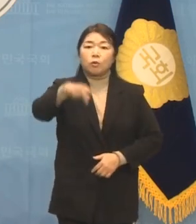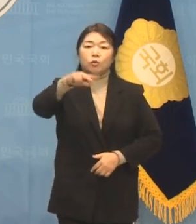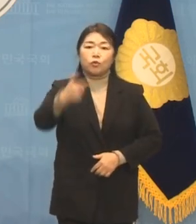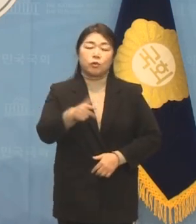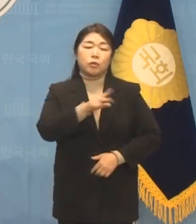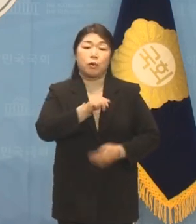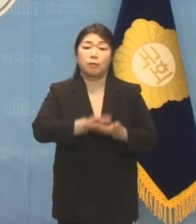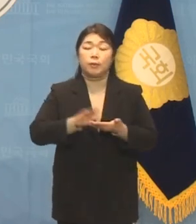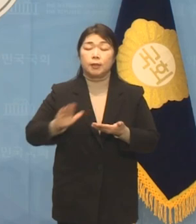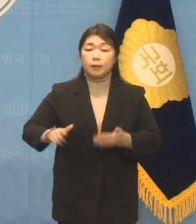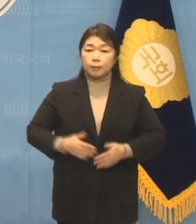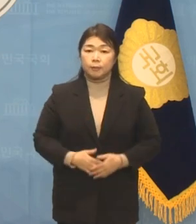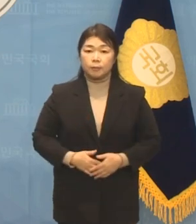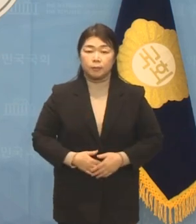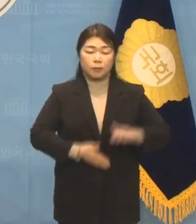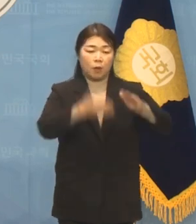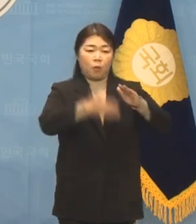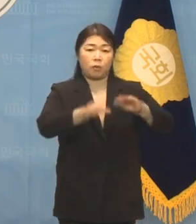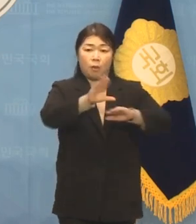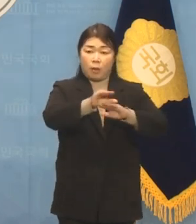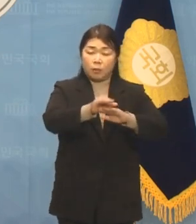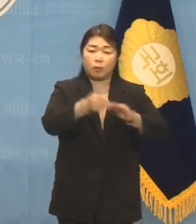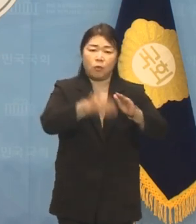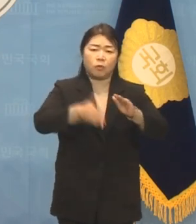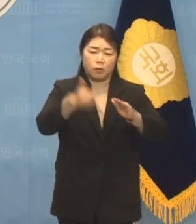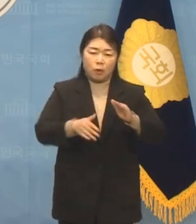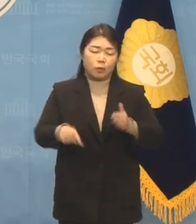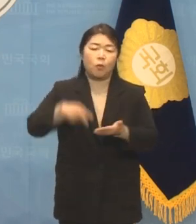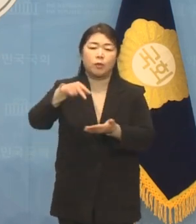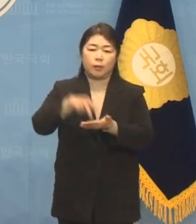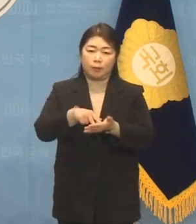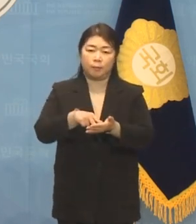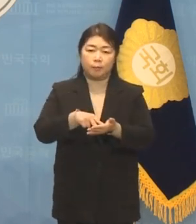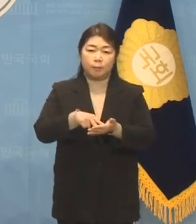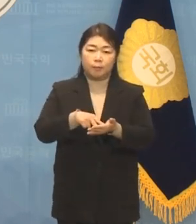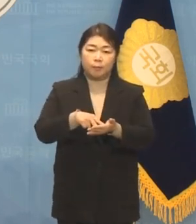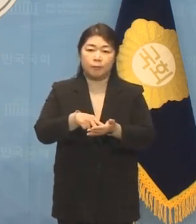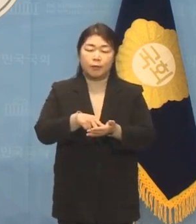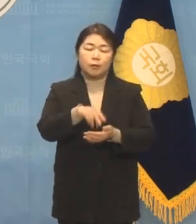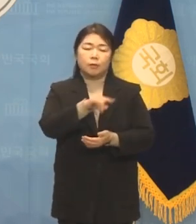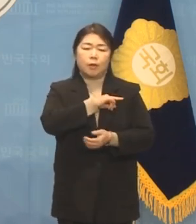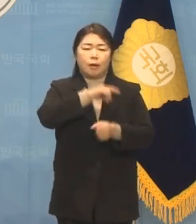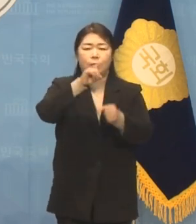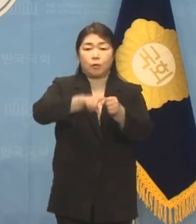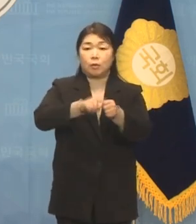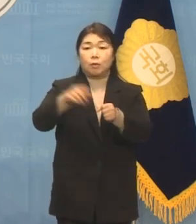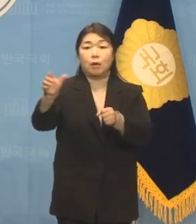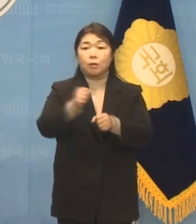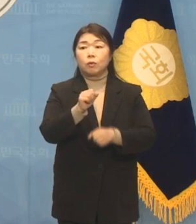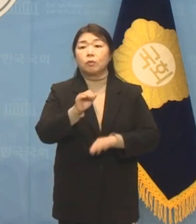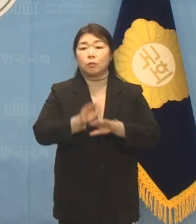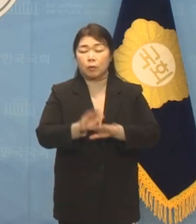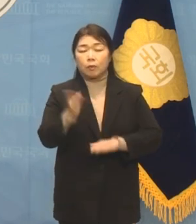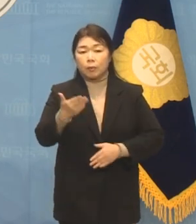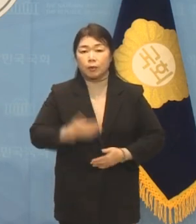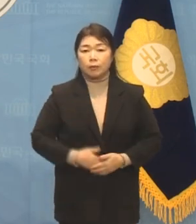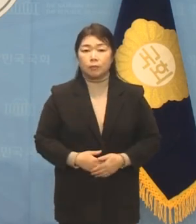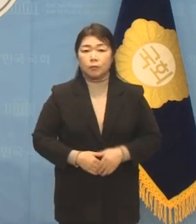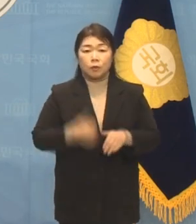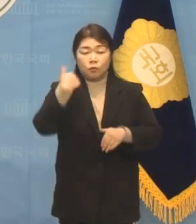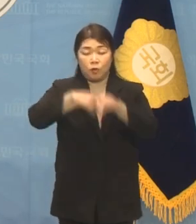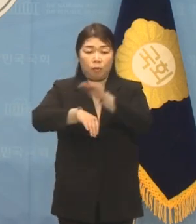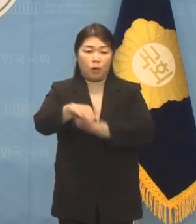홍석준입니다. 공영방송은 공정성과 독립성의 가치를 최우선으로 도의하며 편향되고